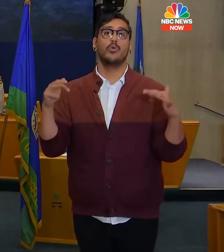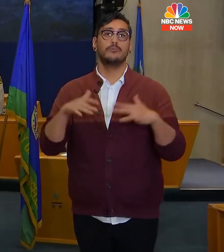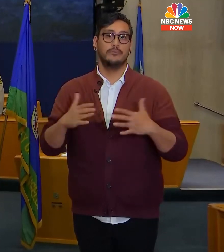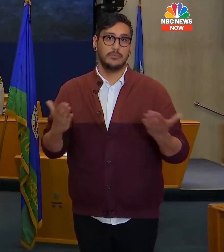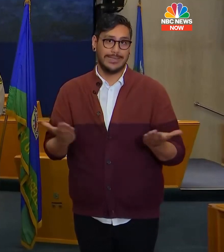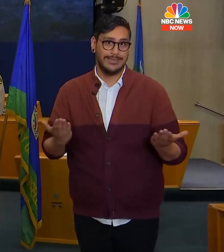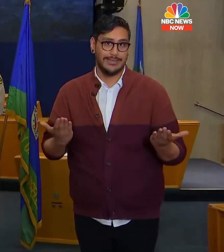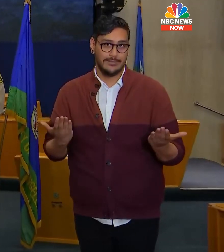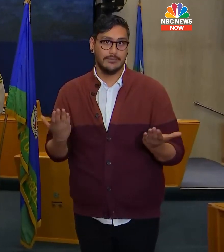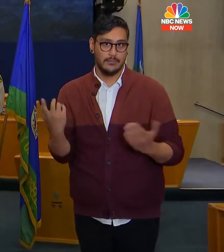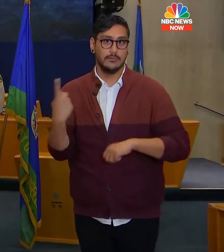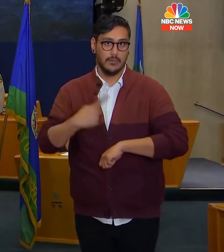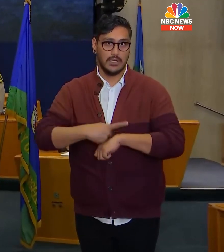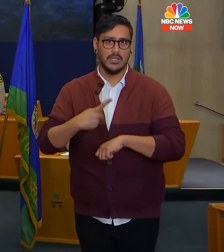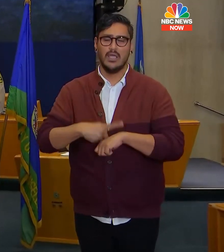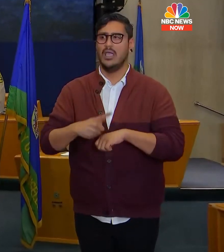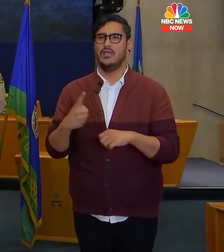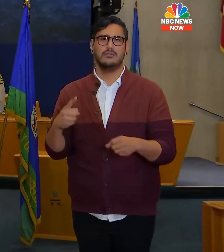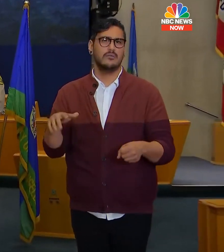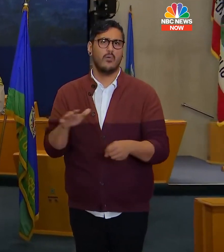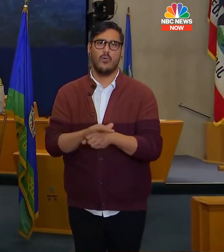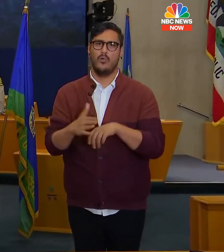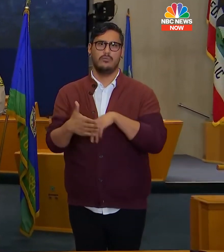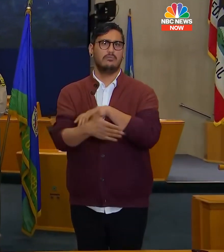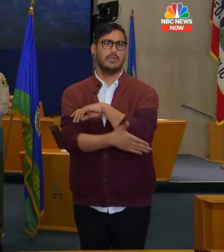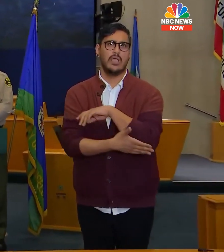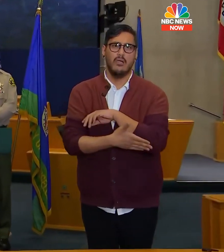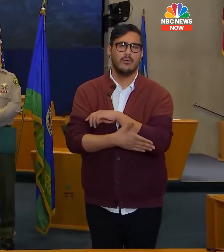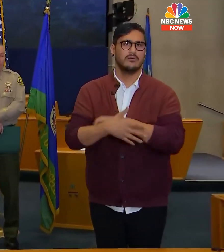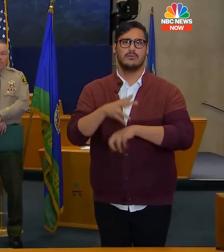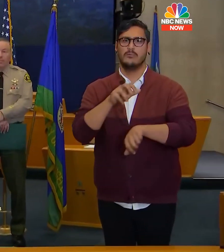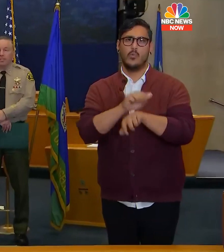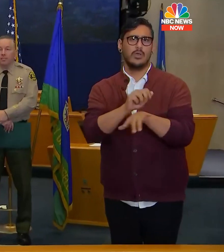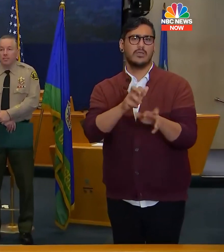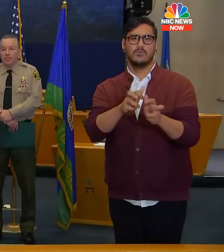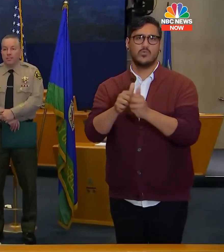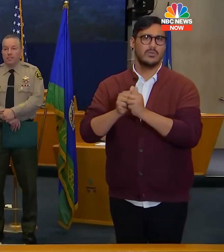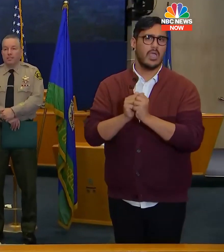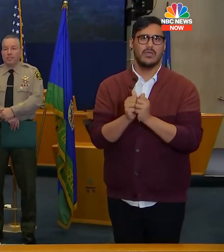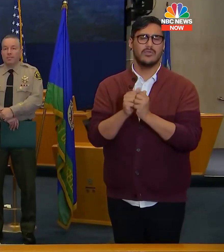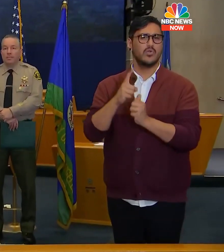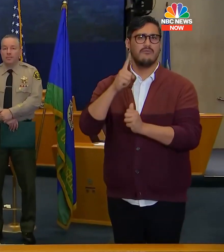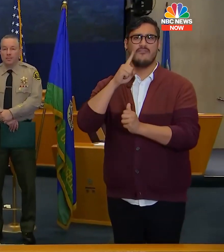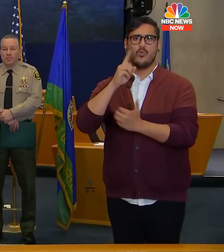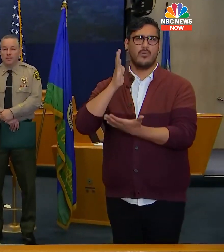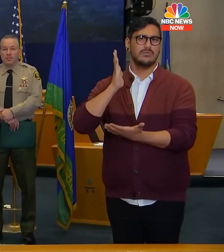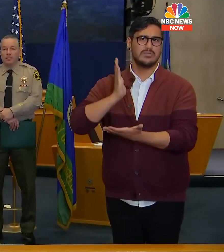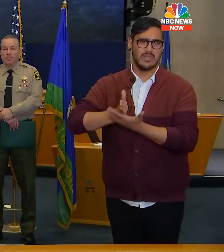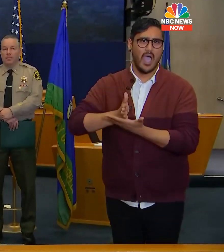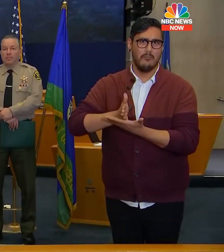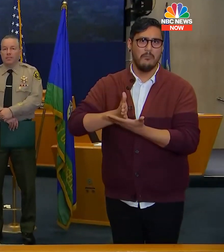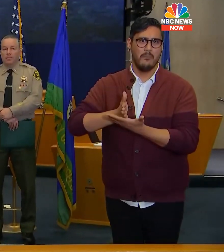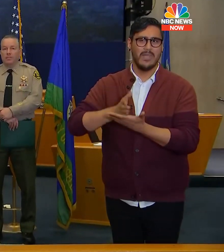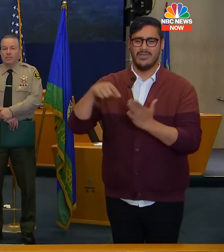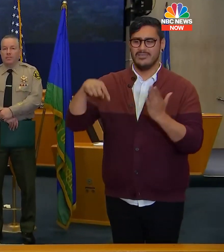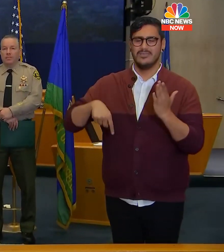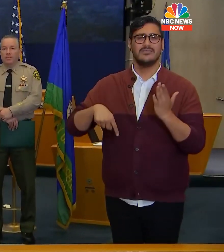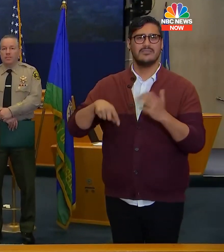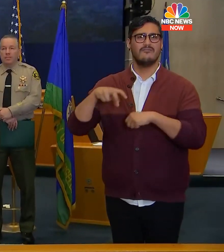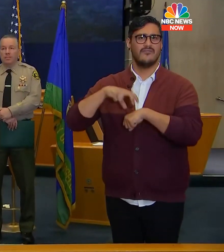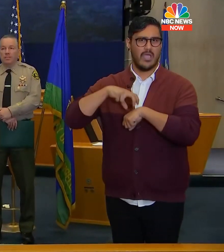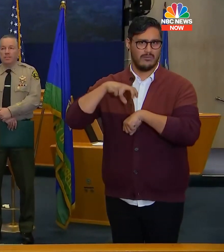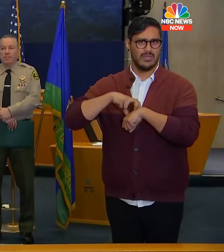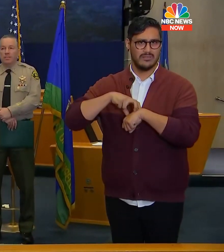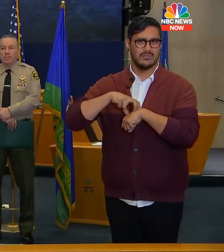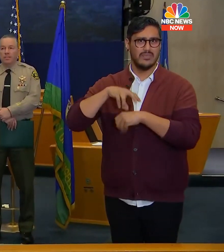en todo el condado, trabajando juntos para parar este virus